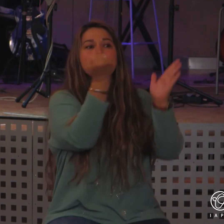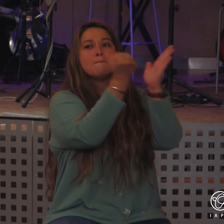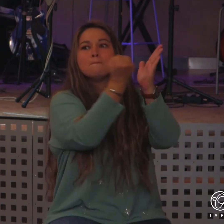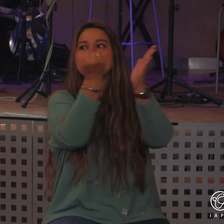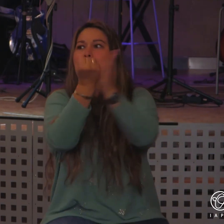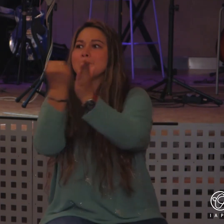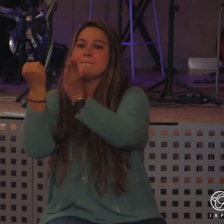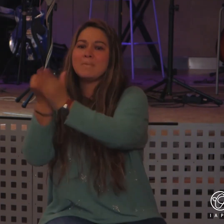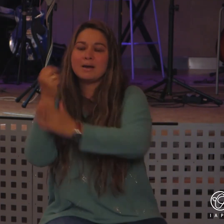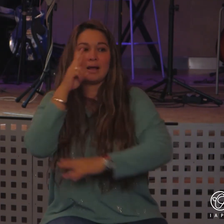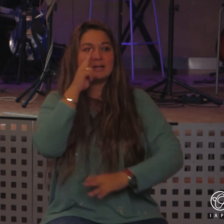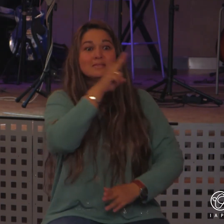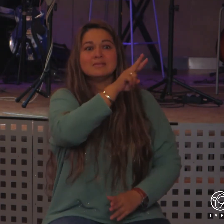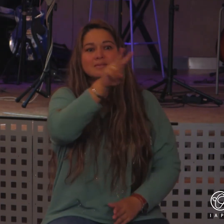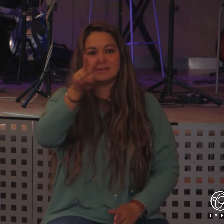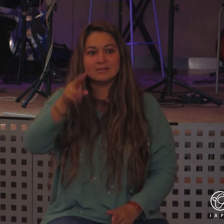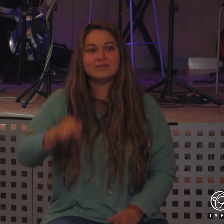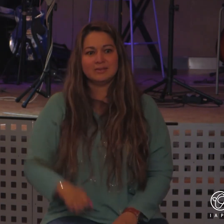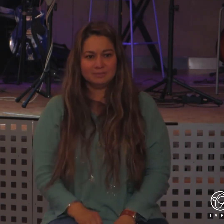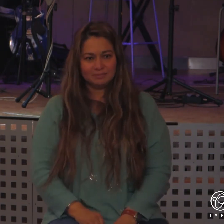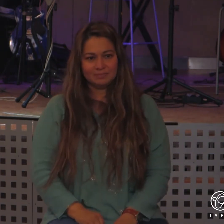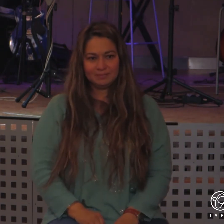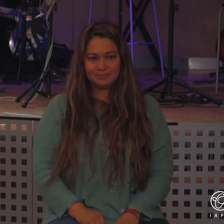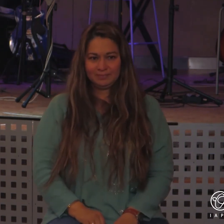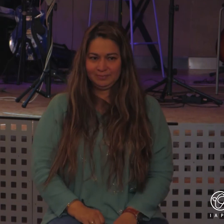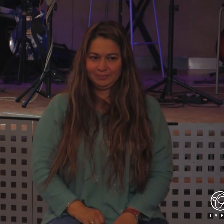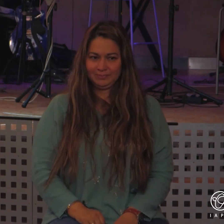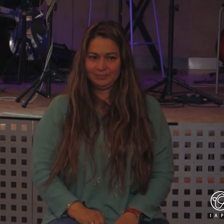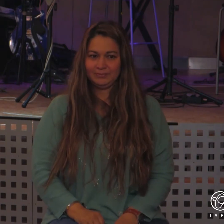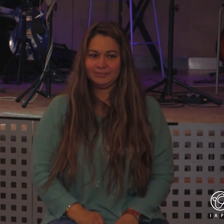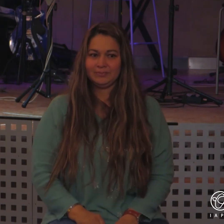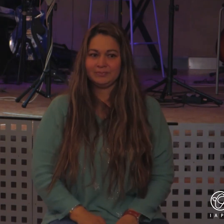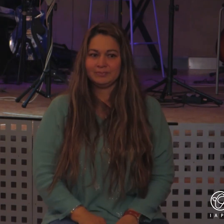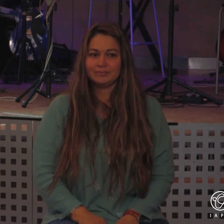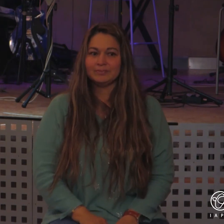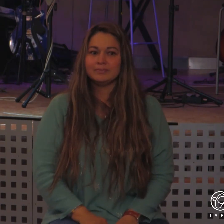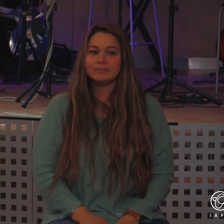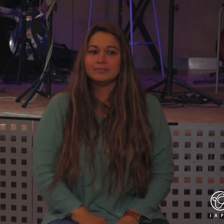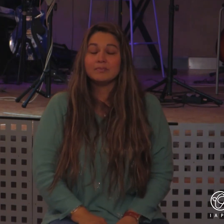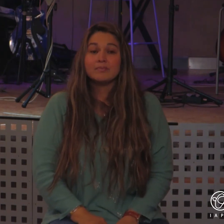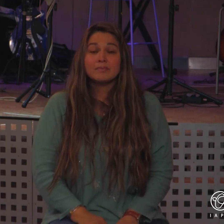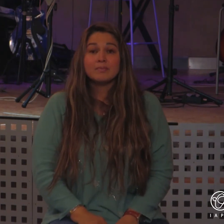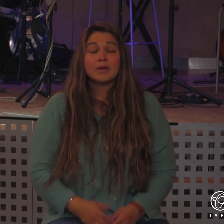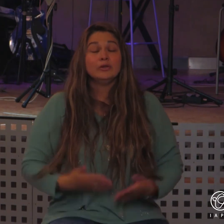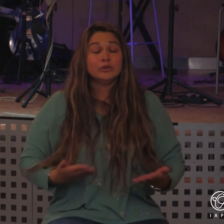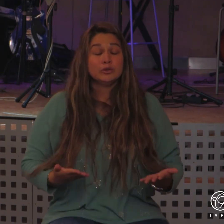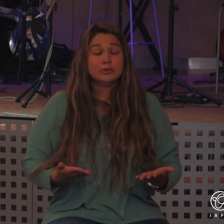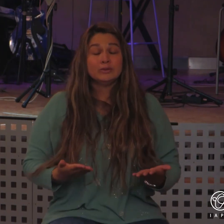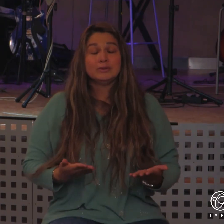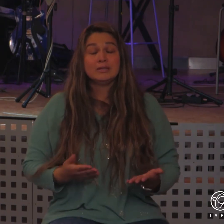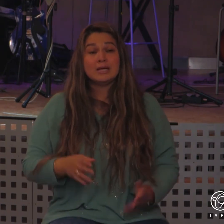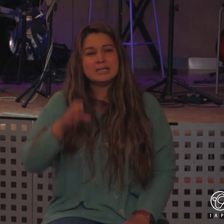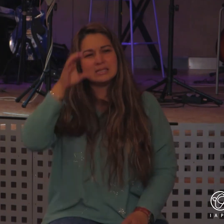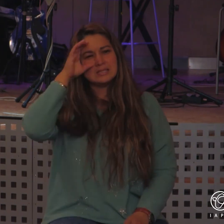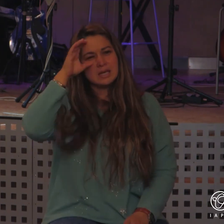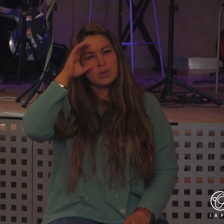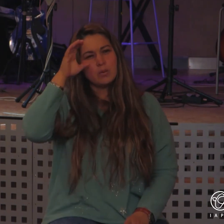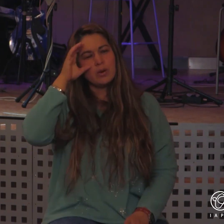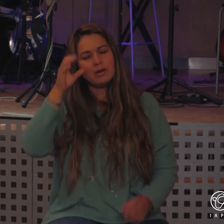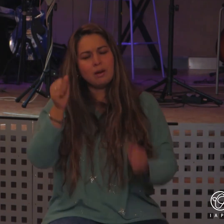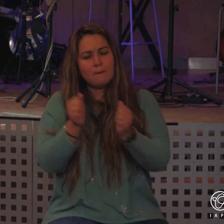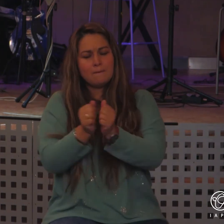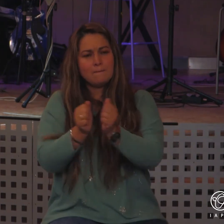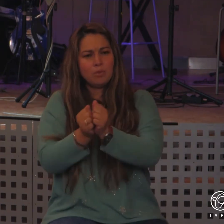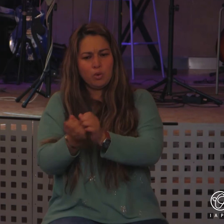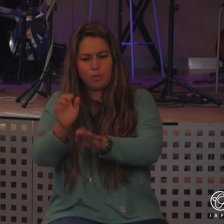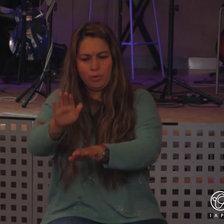Marcas. ¿Por qué llego hasta aquí? Llego hasta aquí por Ebenezer. ¿Por qué hizo Samuel eso? Por varias